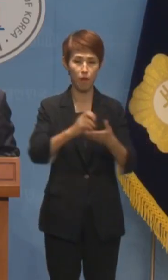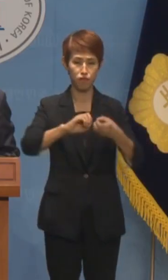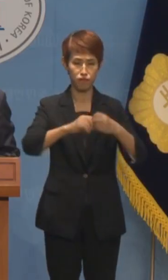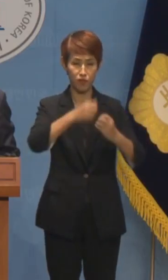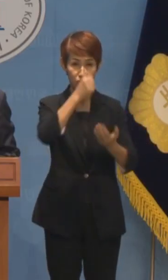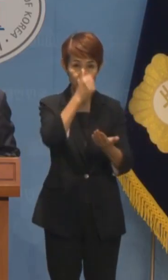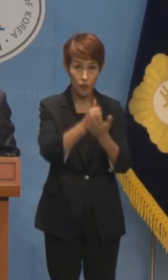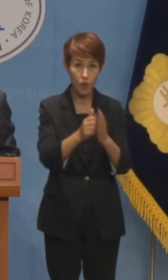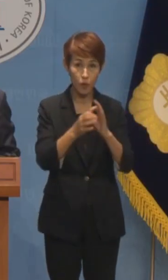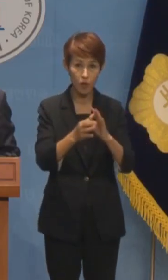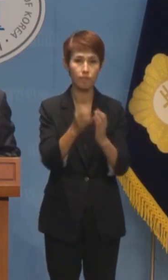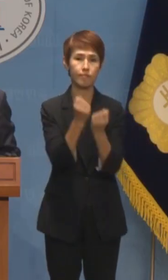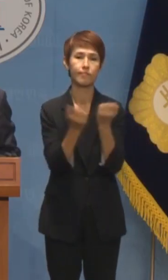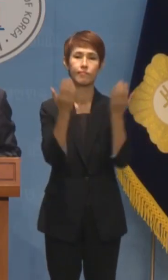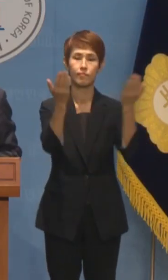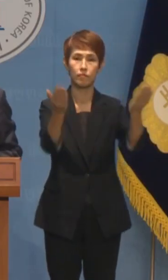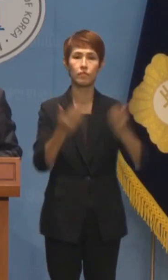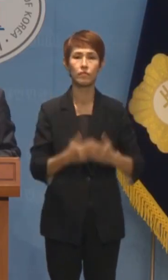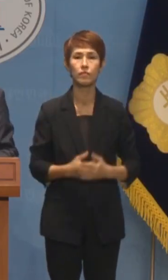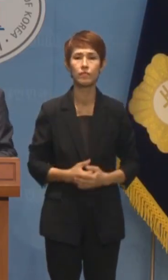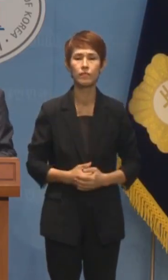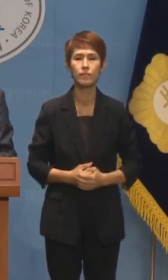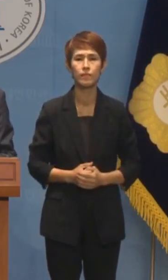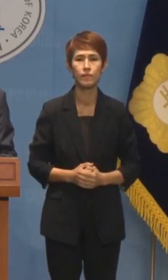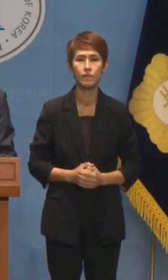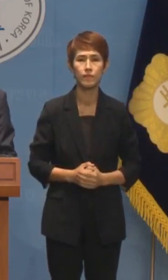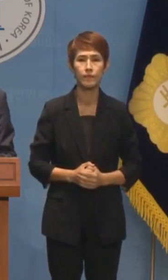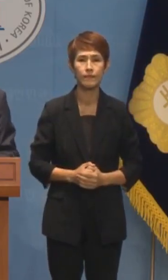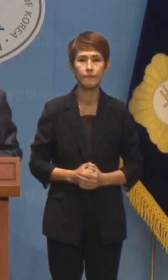관한 논평을 말씀드리겠습니다.